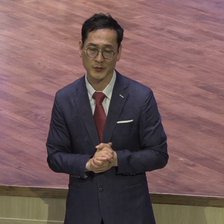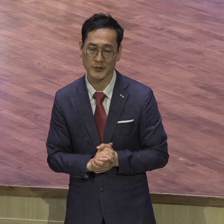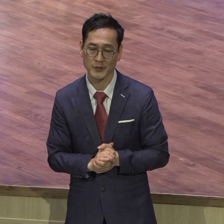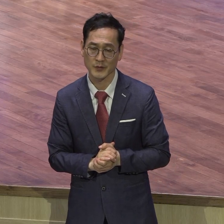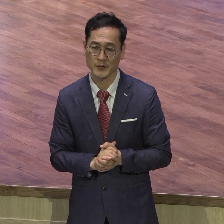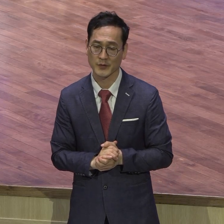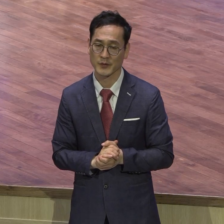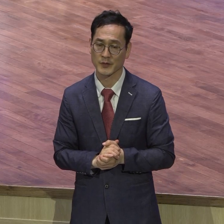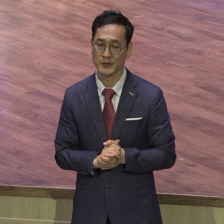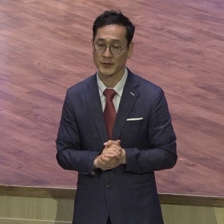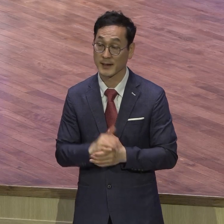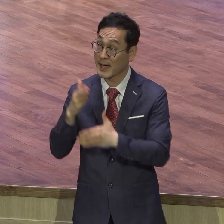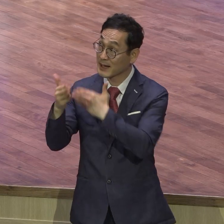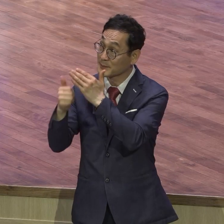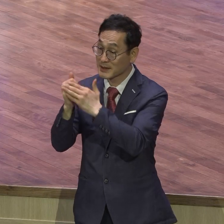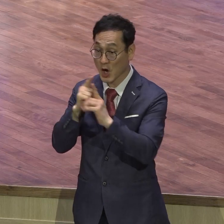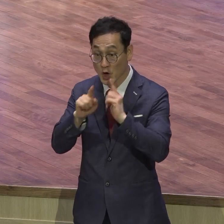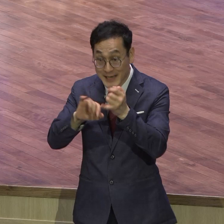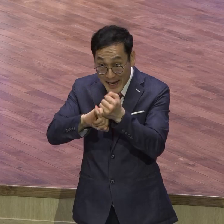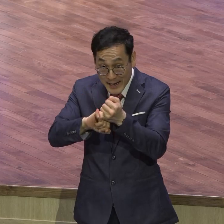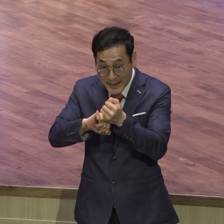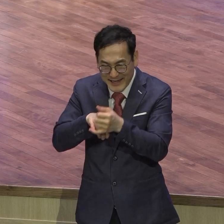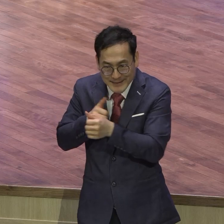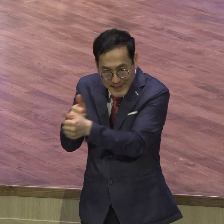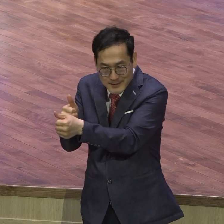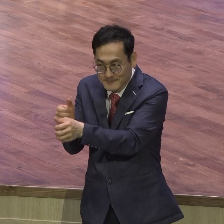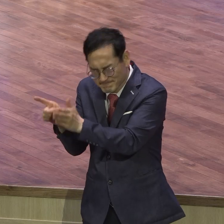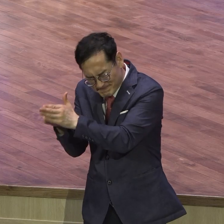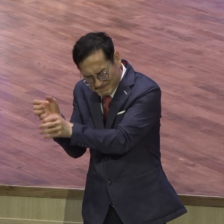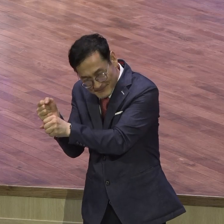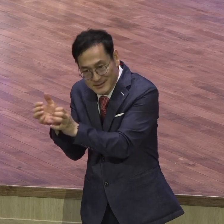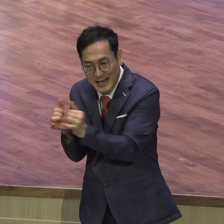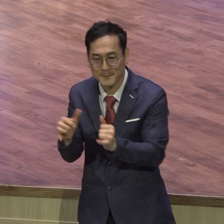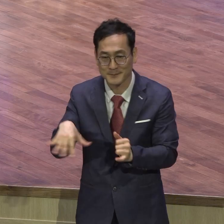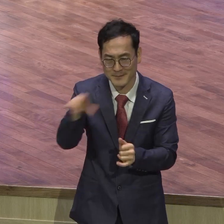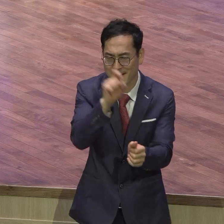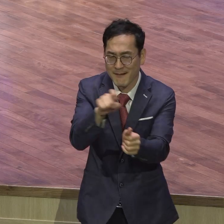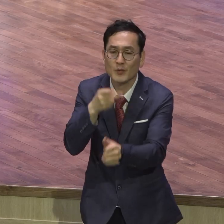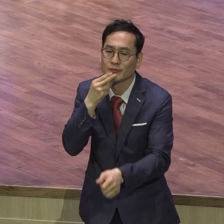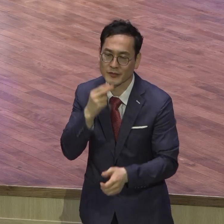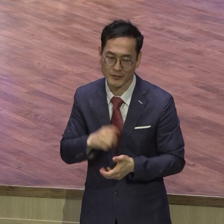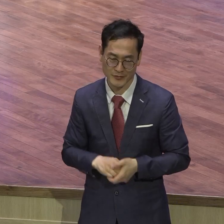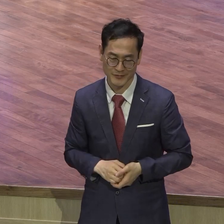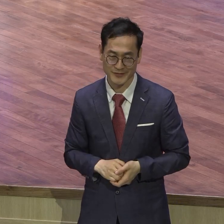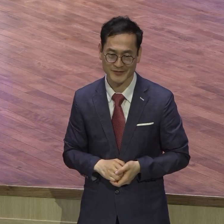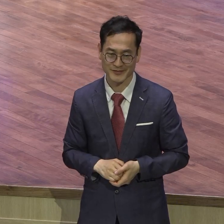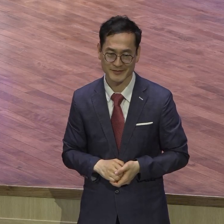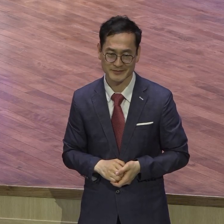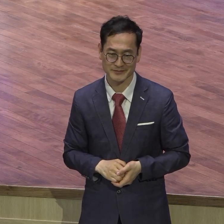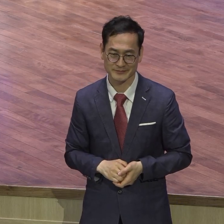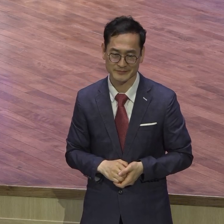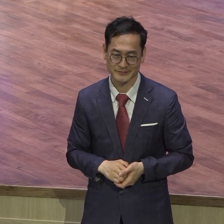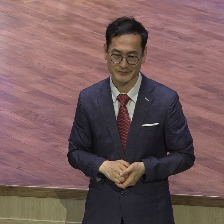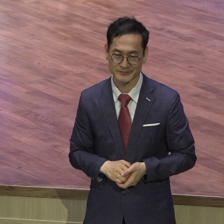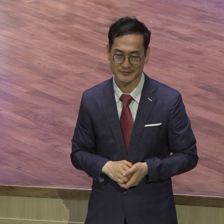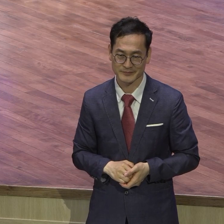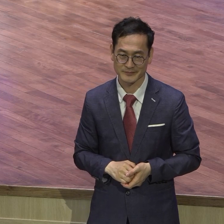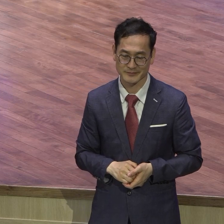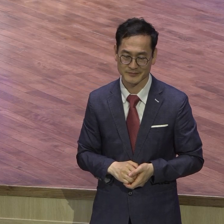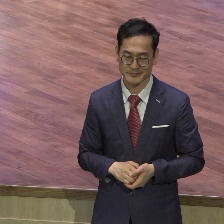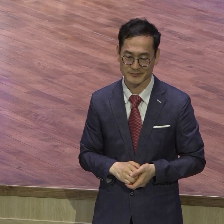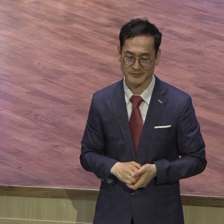하나님 은혜로 지금까지 걸린 사람은 없어요 아멘 지금 주일마다 85% 보고하는데 평소